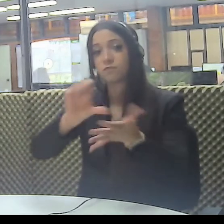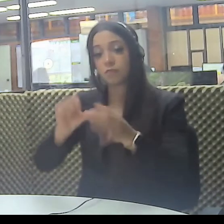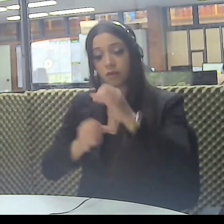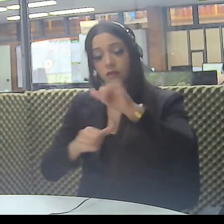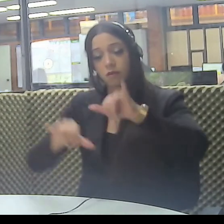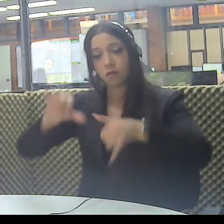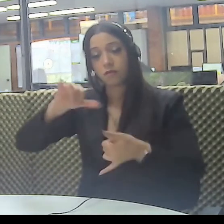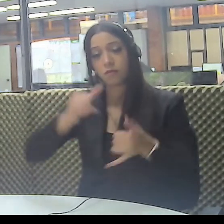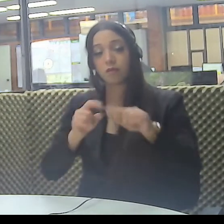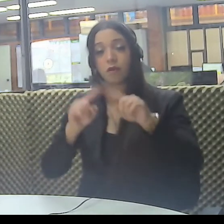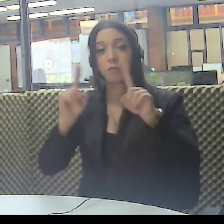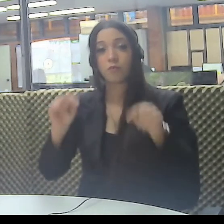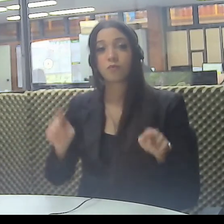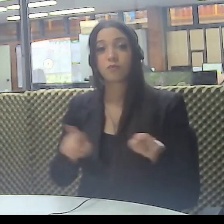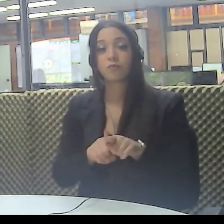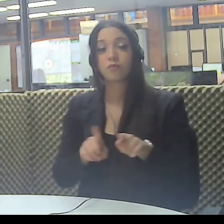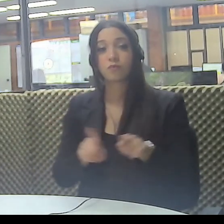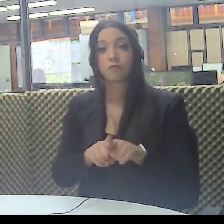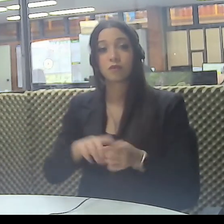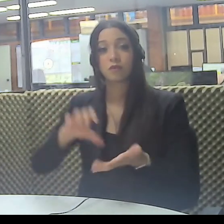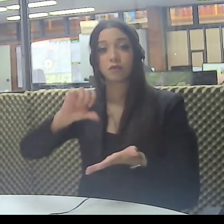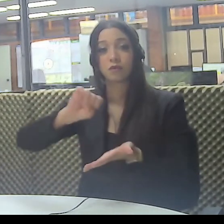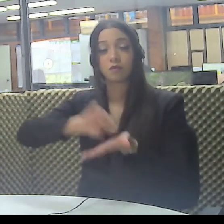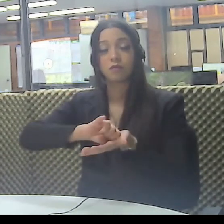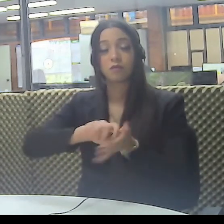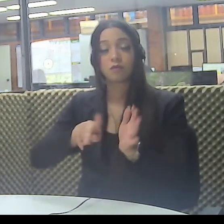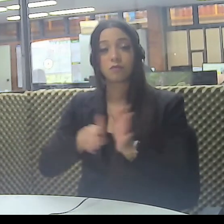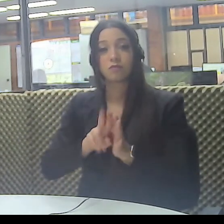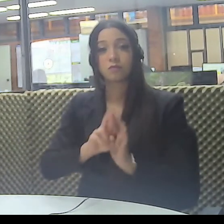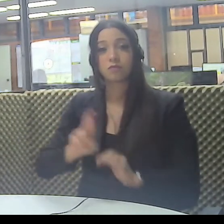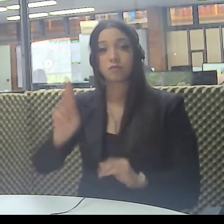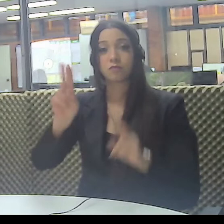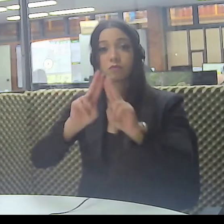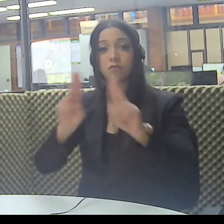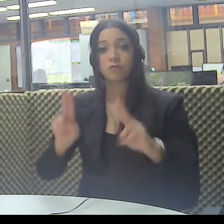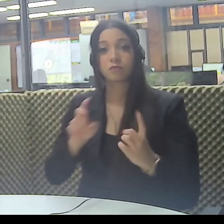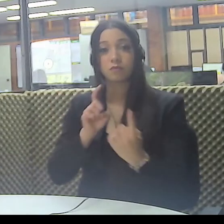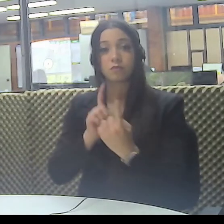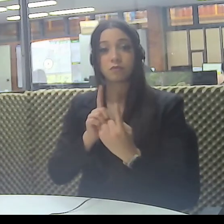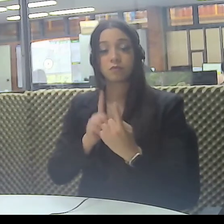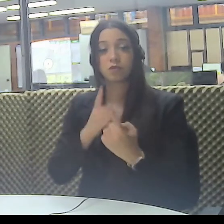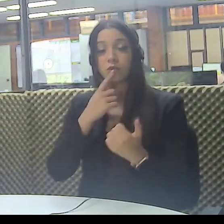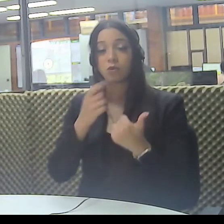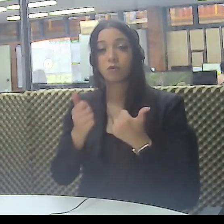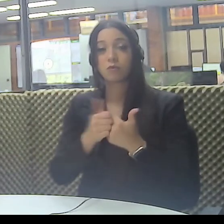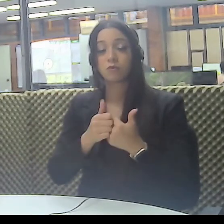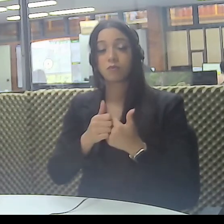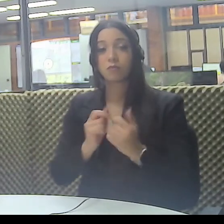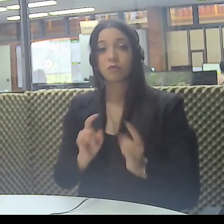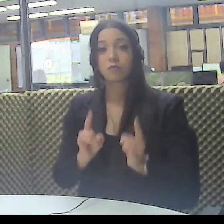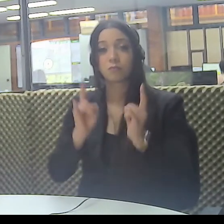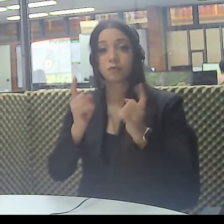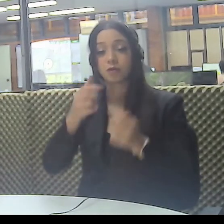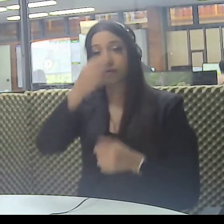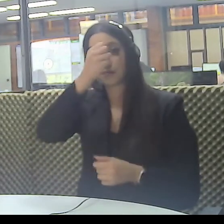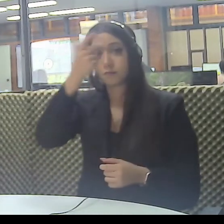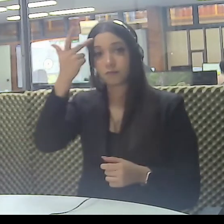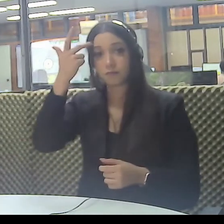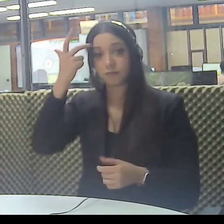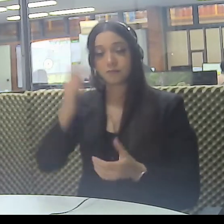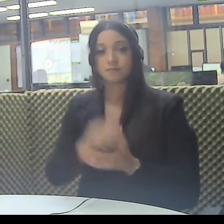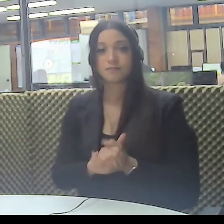laboratórios, os servidores terão um centro de referência da Unimed para atendê-los próximo ao Centro Administrativo